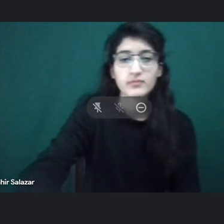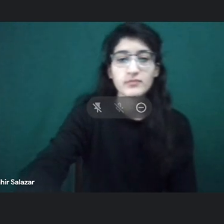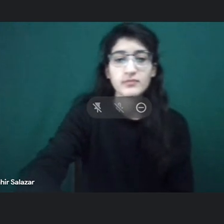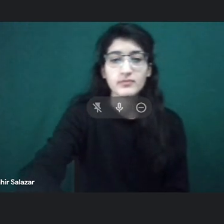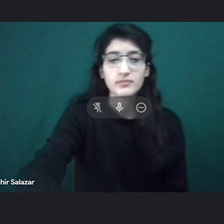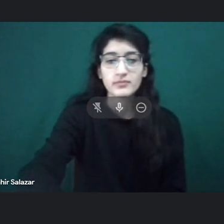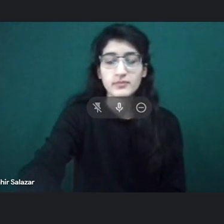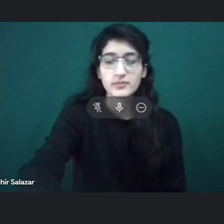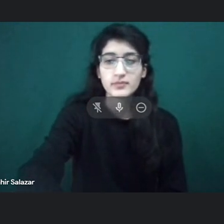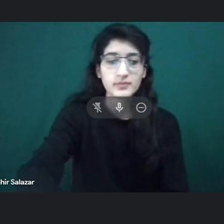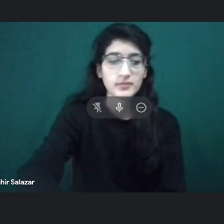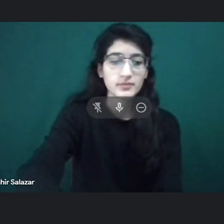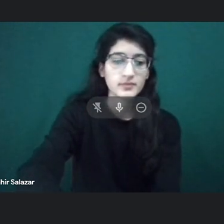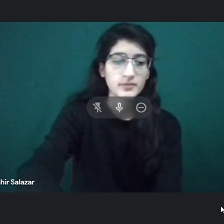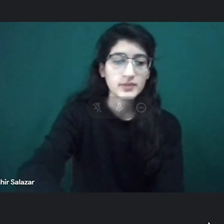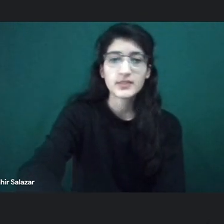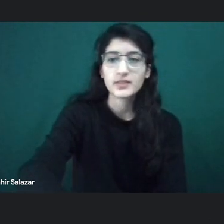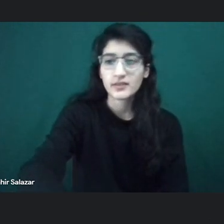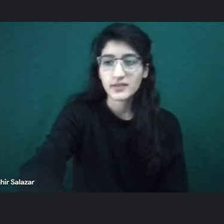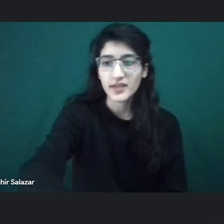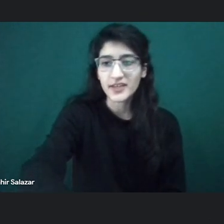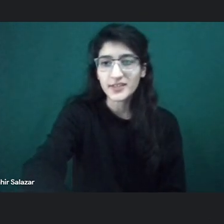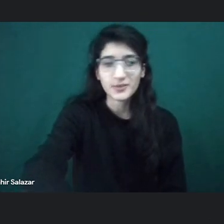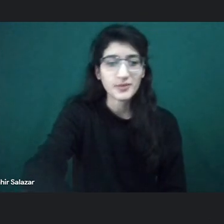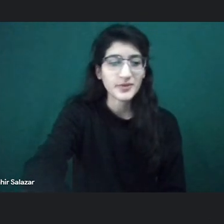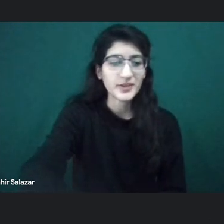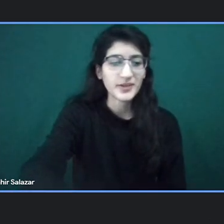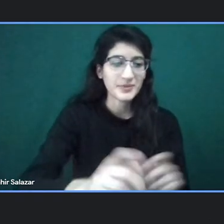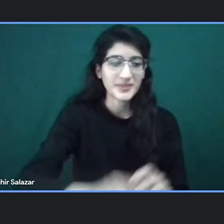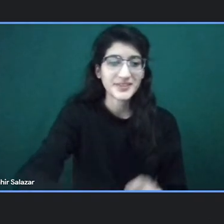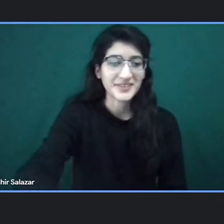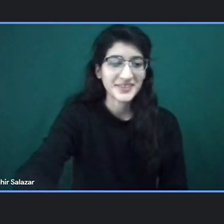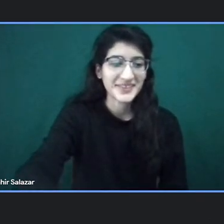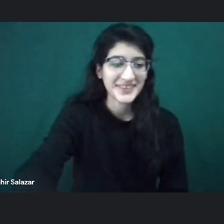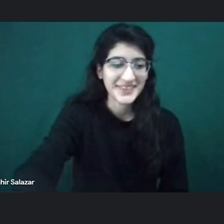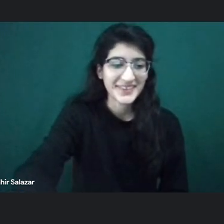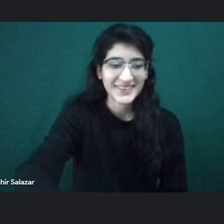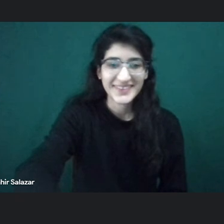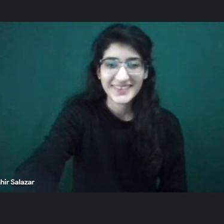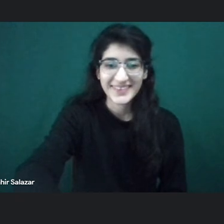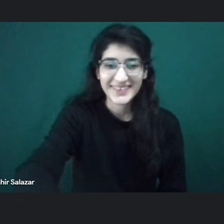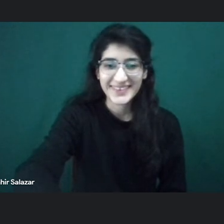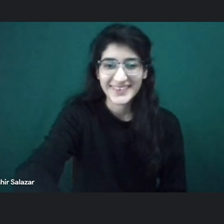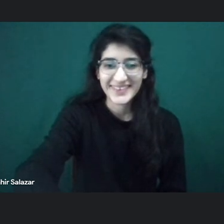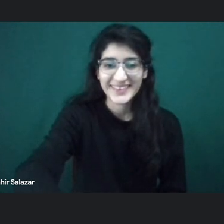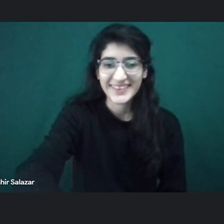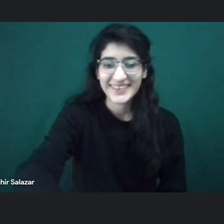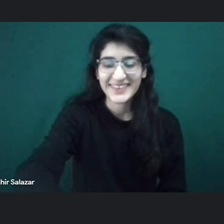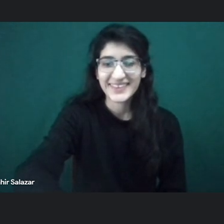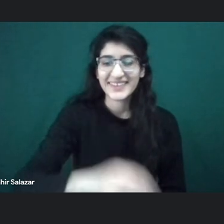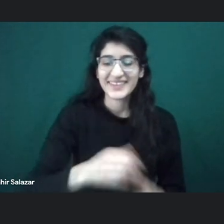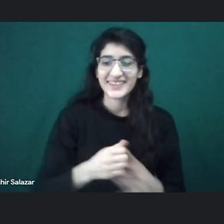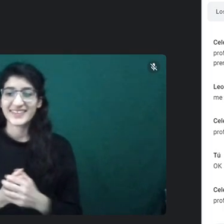Aranza. Sí, sí, que Aranza tuvo un problema por eso. Bueno.